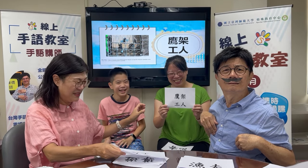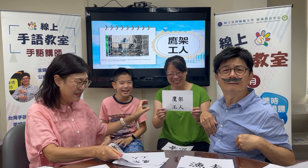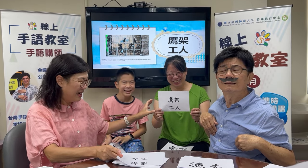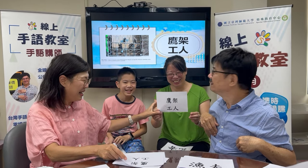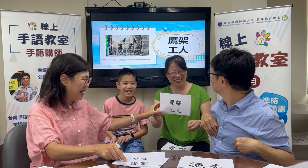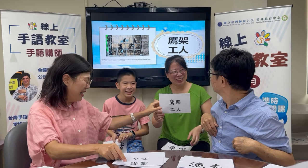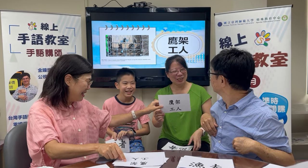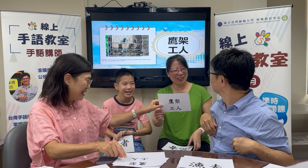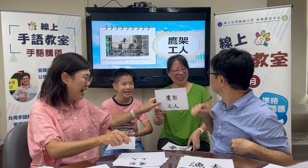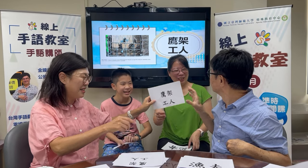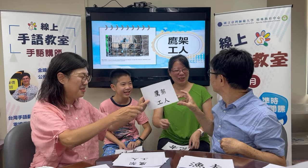答